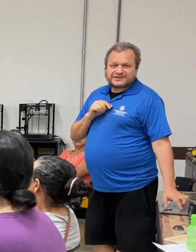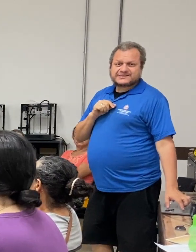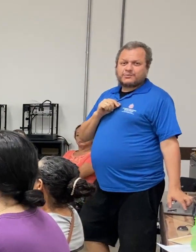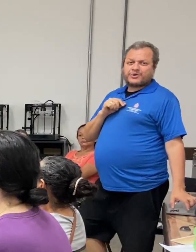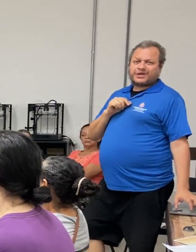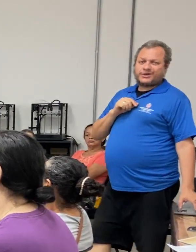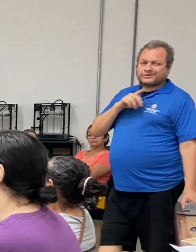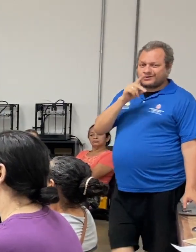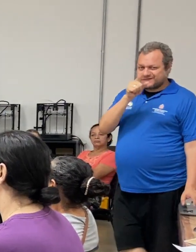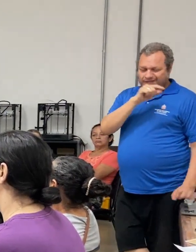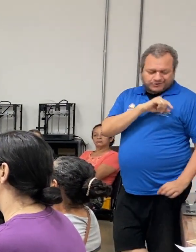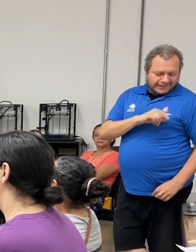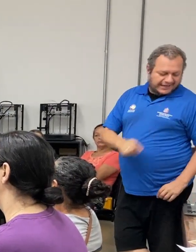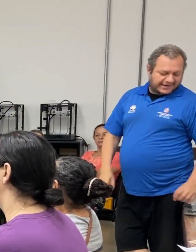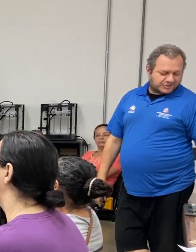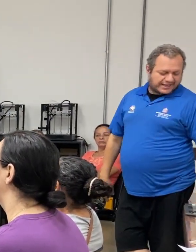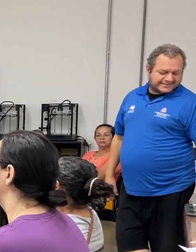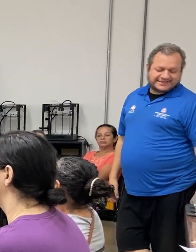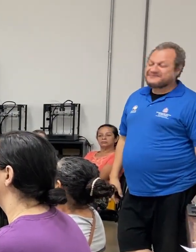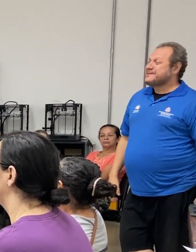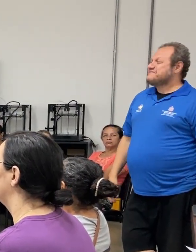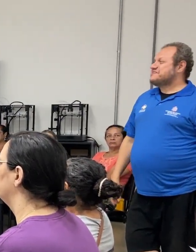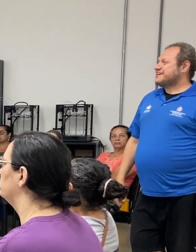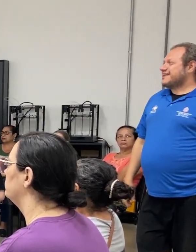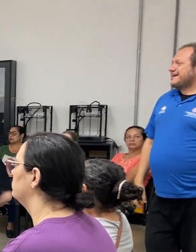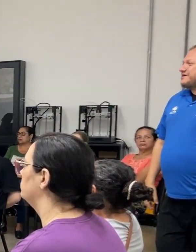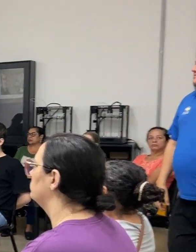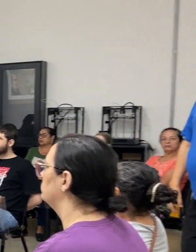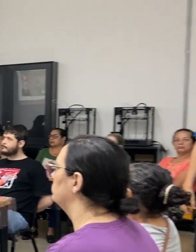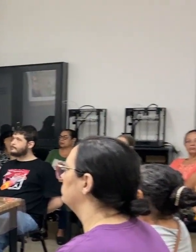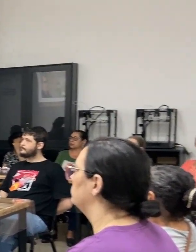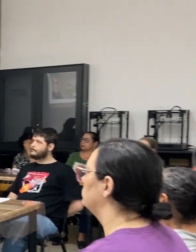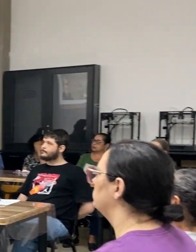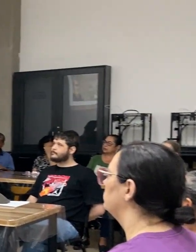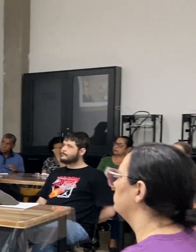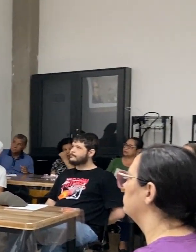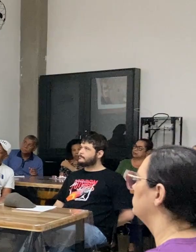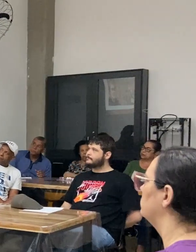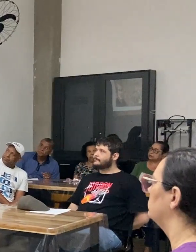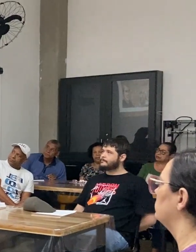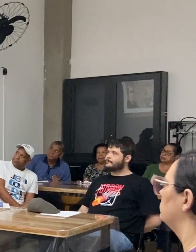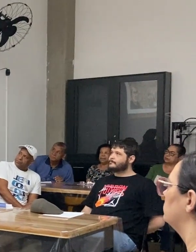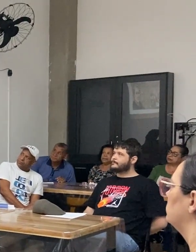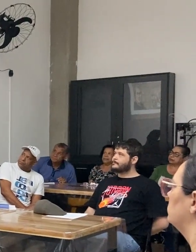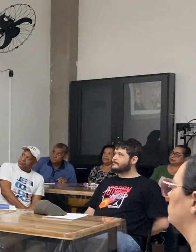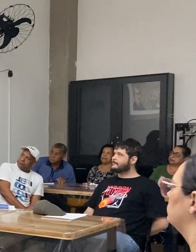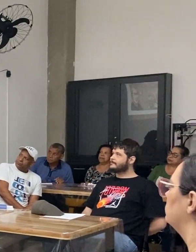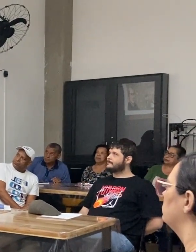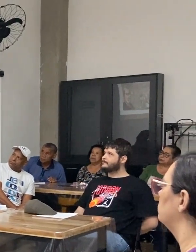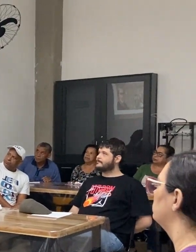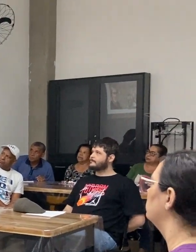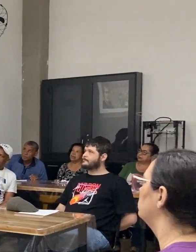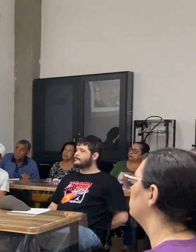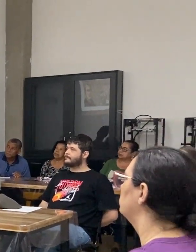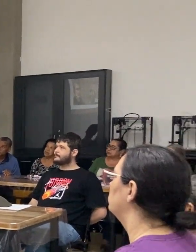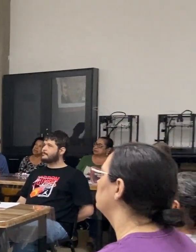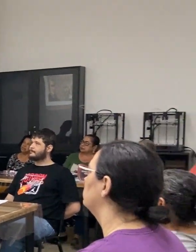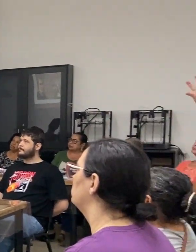avançar um pouquinho, então, seguindo aí, galera de casa, bora lá um pouquinho para frente. Aqui a gente já está falando de certos interesses